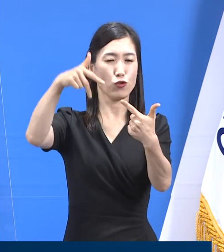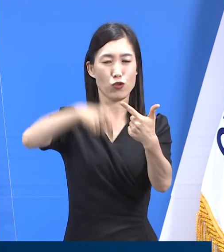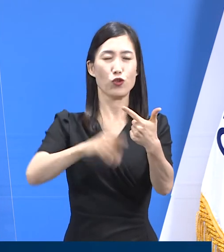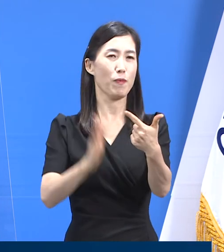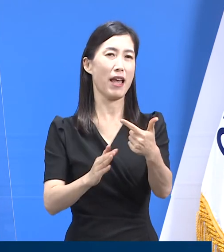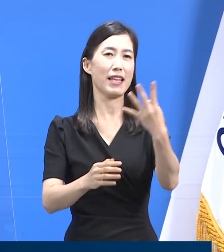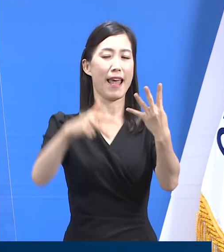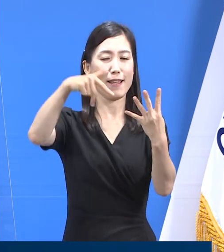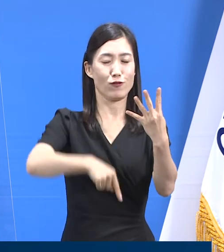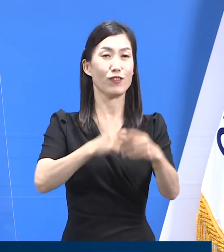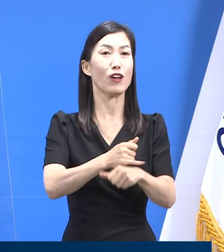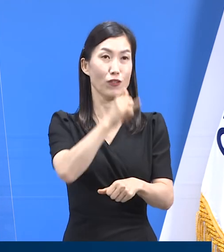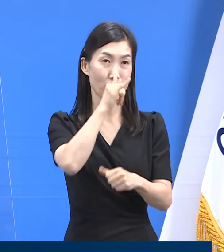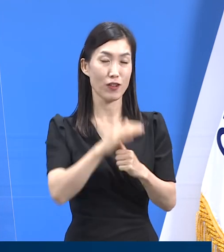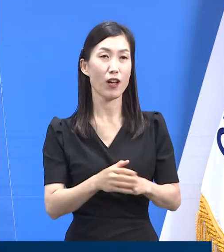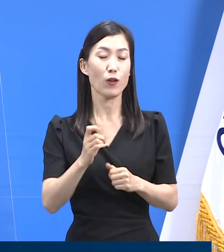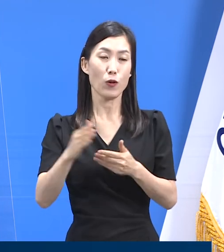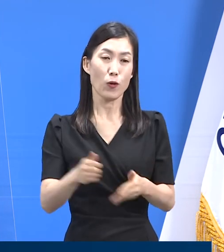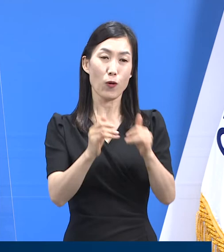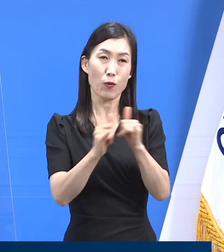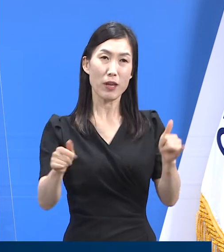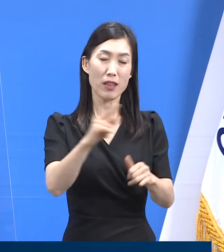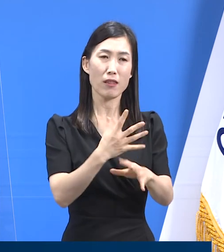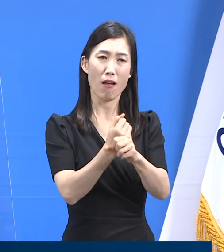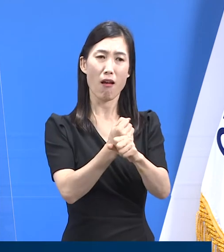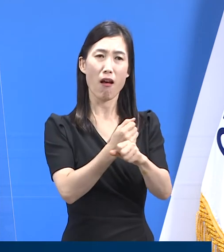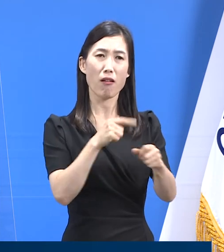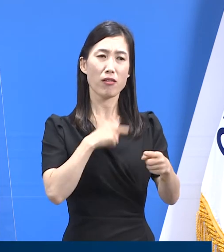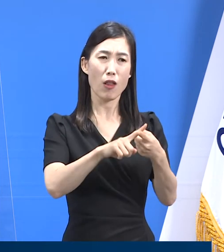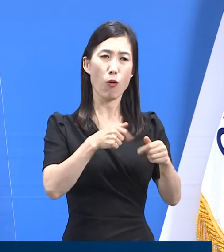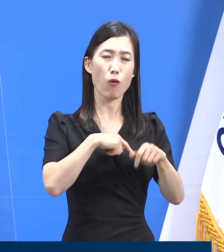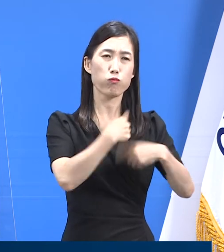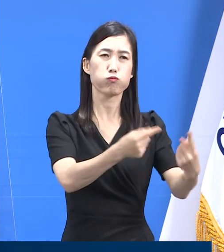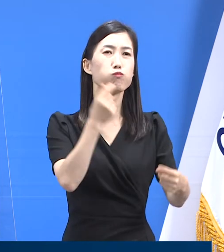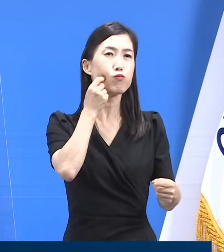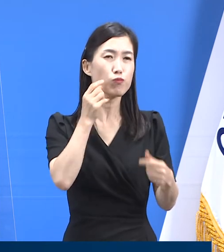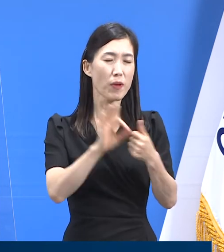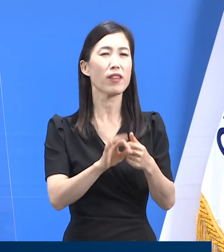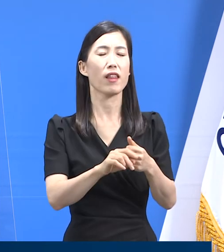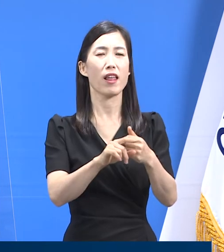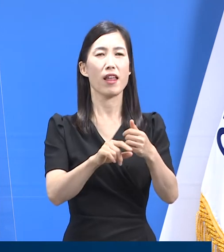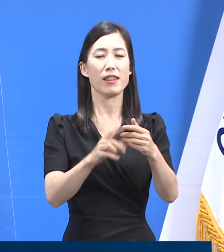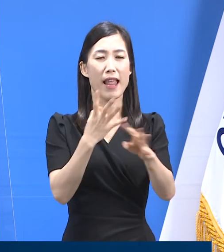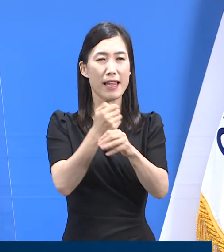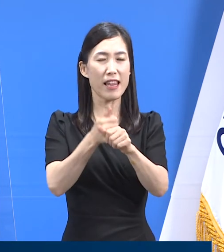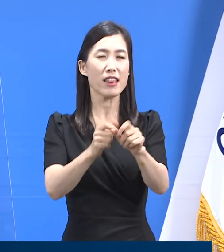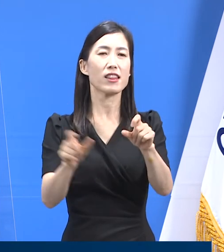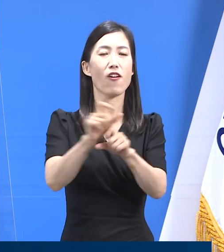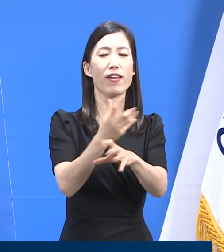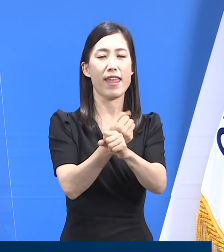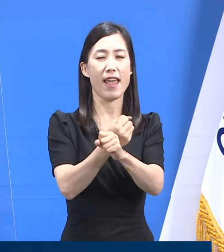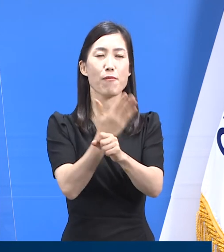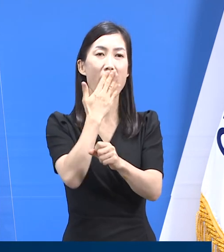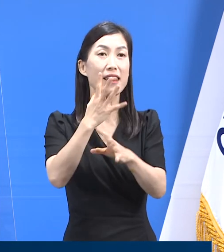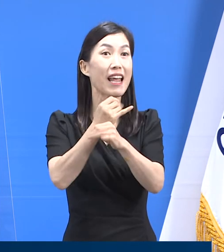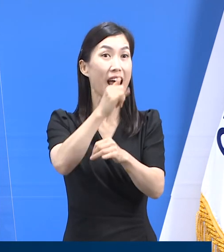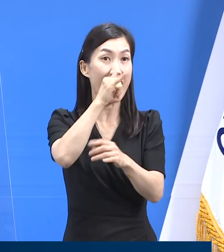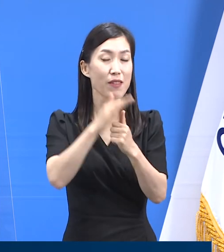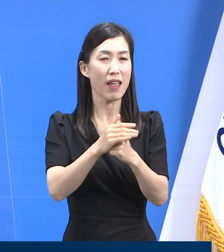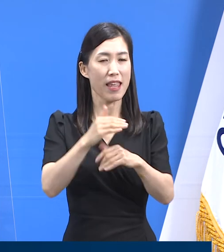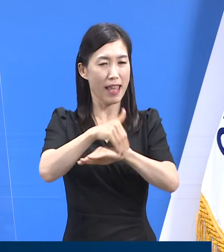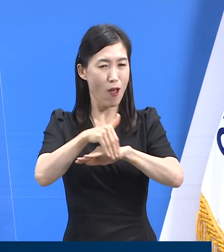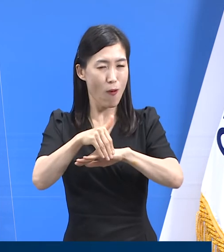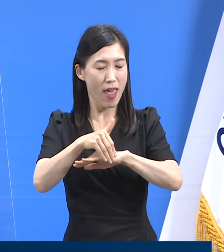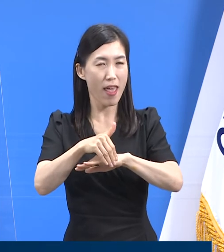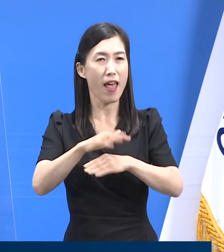부탁드리며 본인 해당 일자에 신청하지 못하신 경우라도 19일부터 20일까지 연령대별 추가 예약이 가능하니 일정에